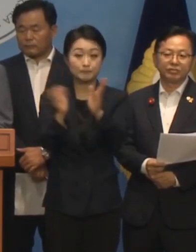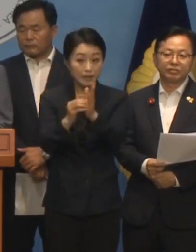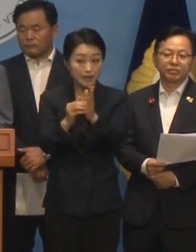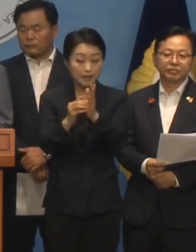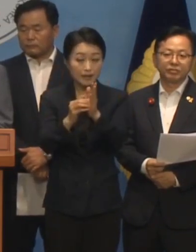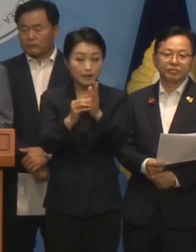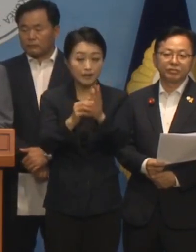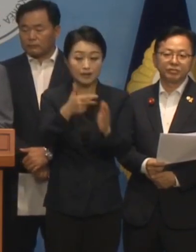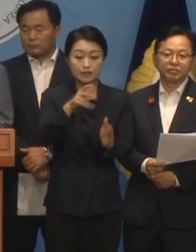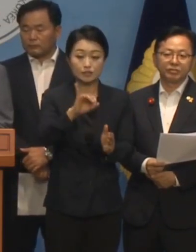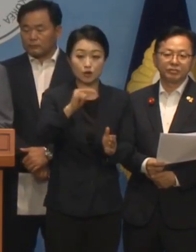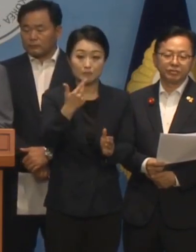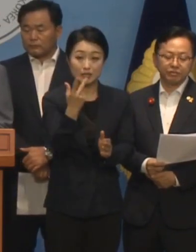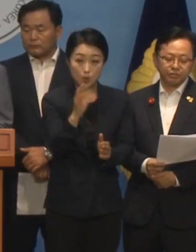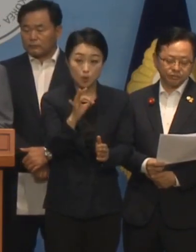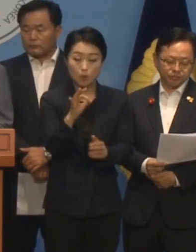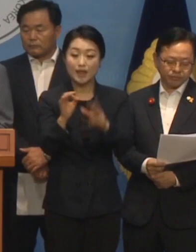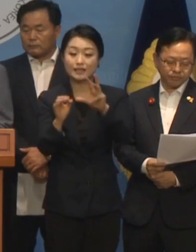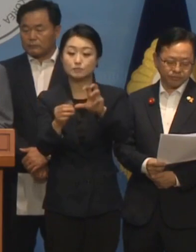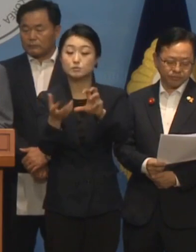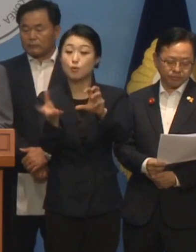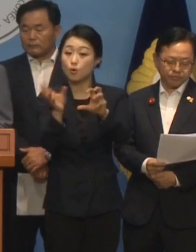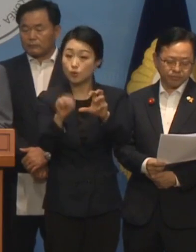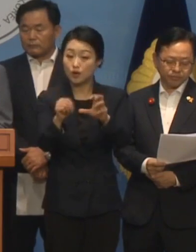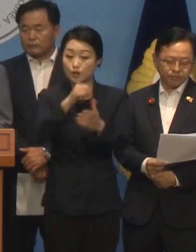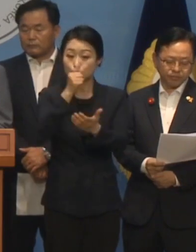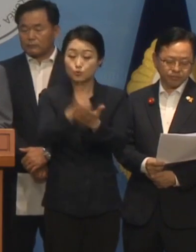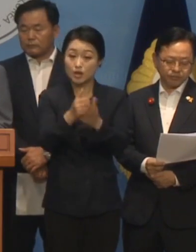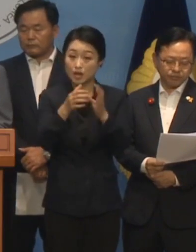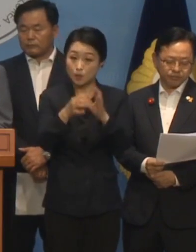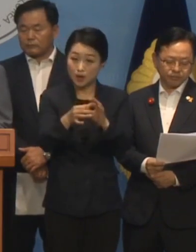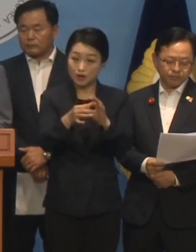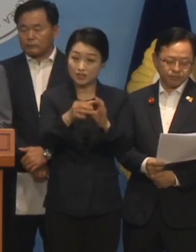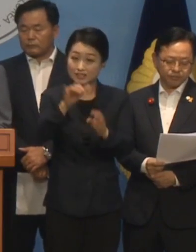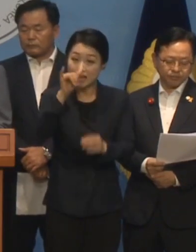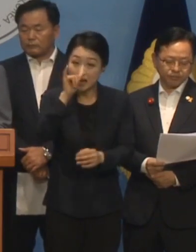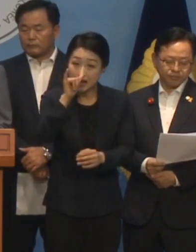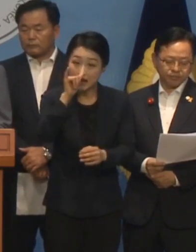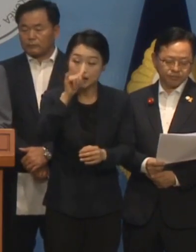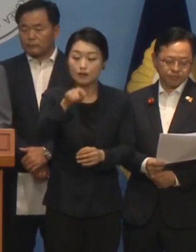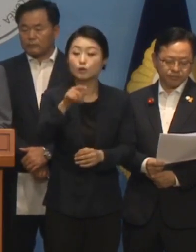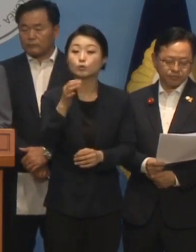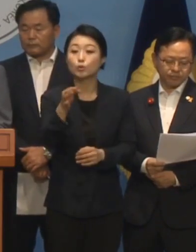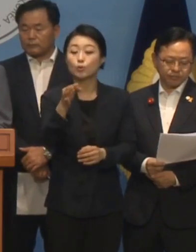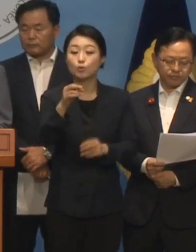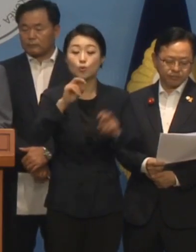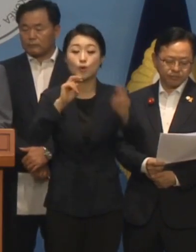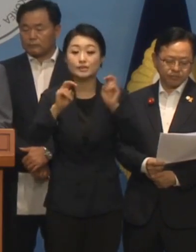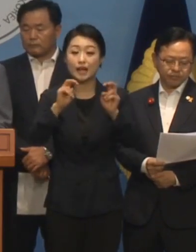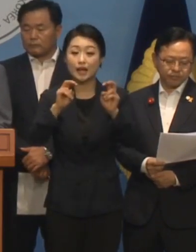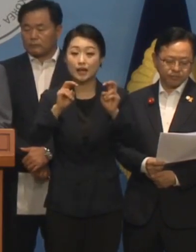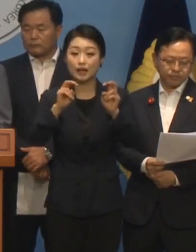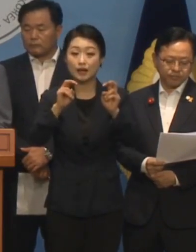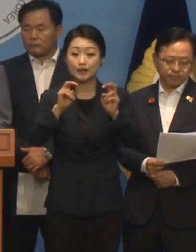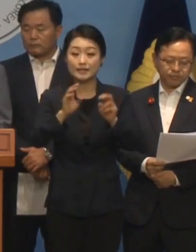그 정민용의 35억 원이 범죄 수익이라면 그 돈이 들어온 회사가 실소유주가